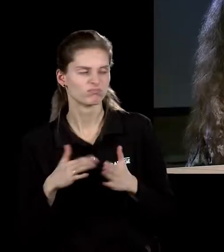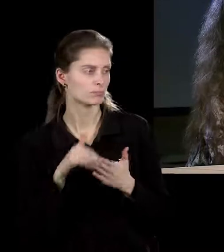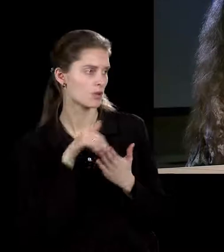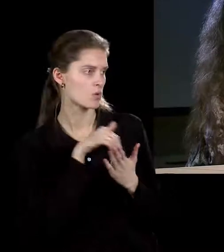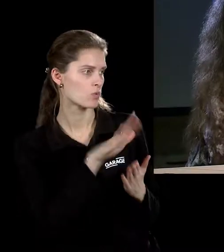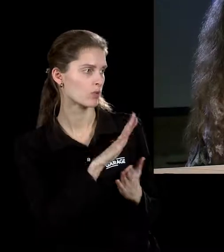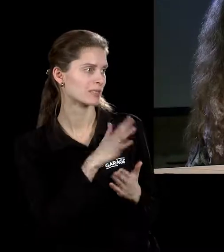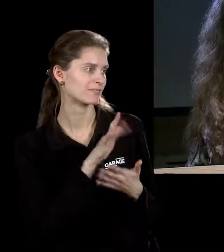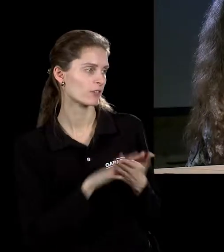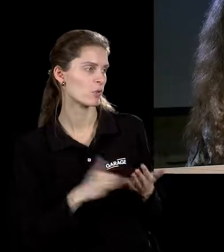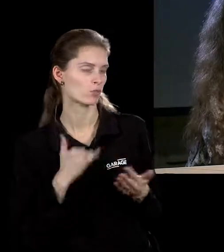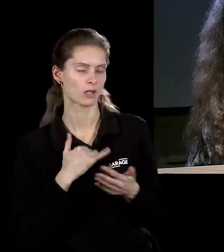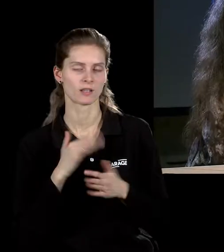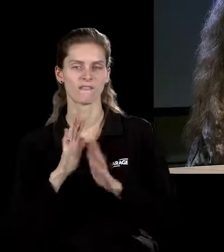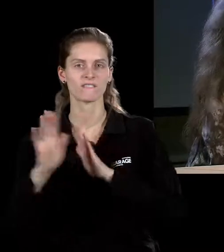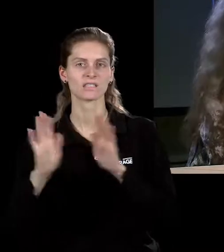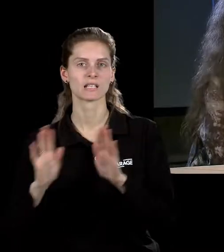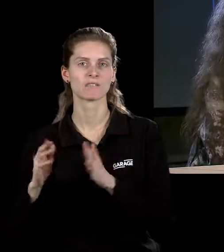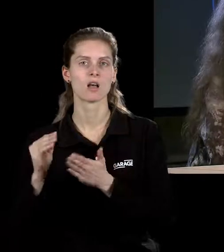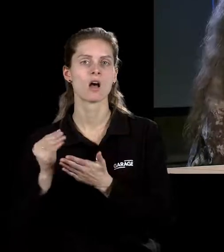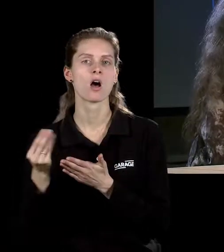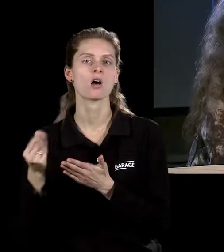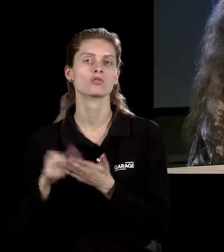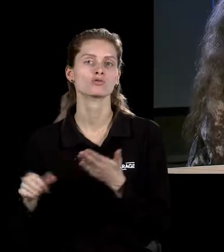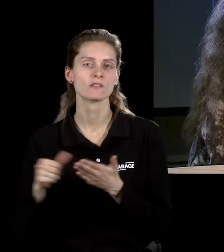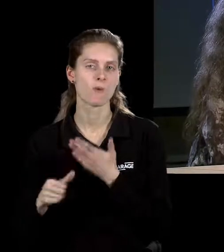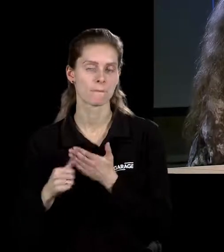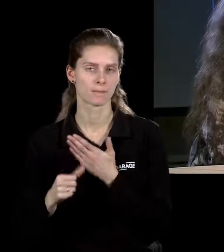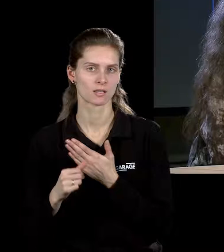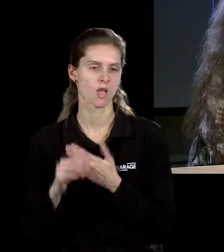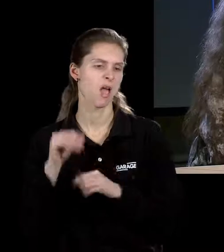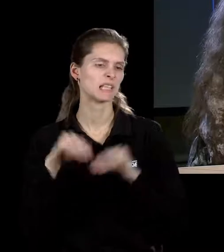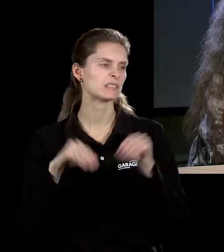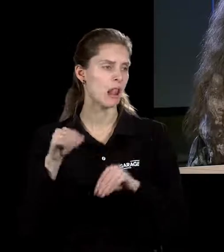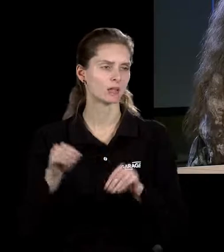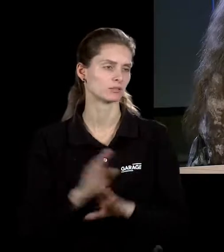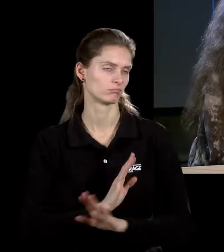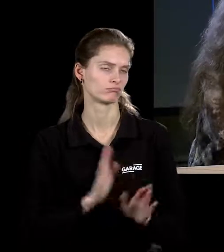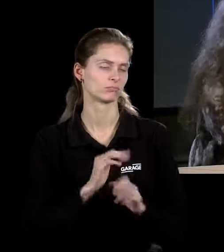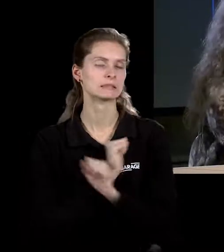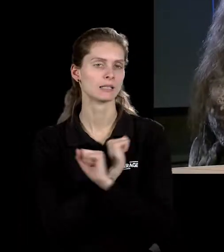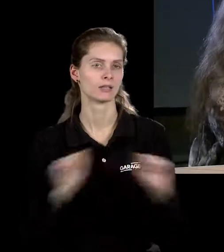живописи молодых художников, и никаких там инсталляций выставлять нельзя. И он решает